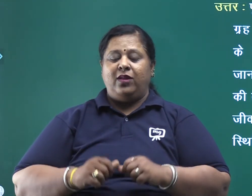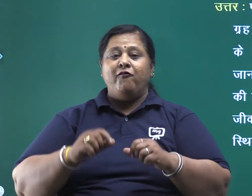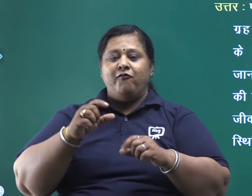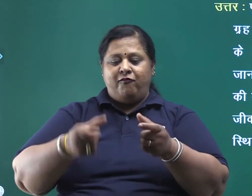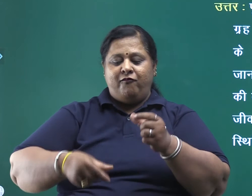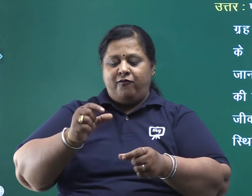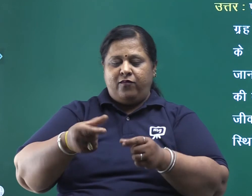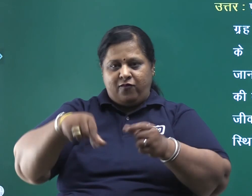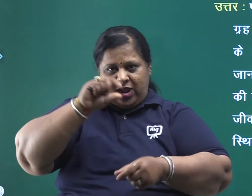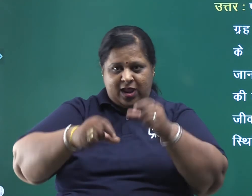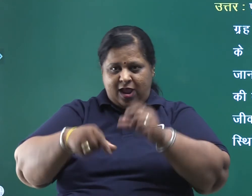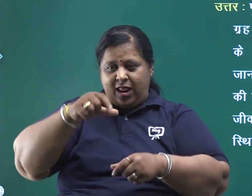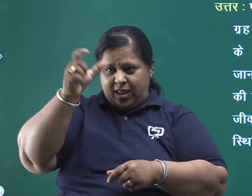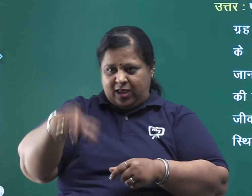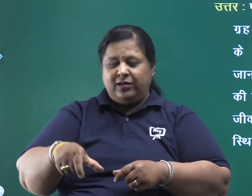वैज्ञानिक